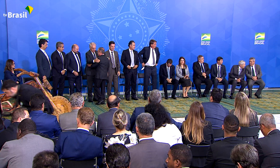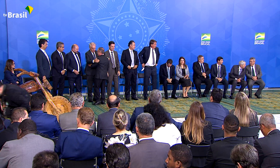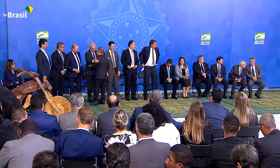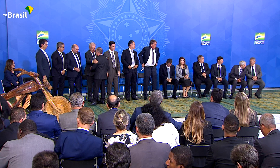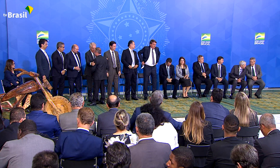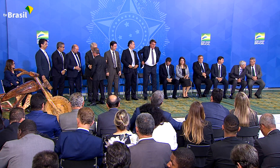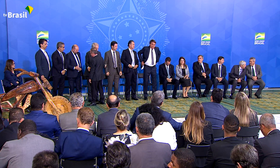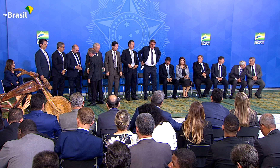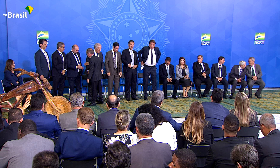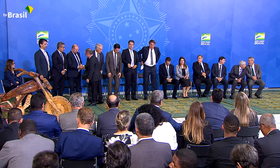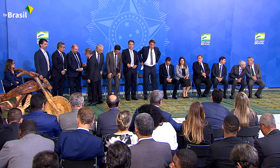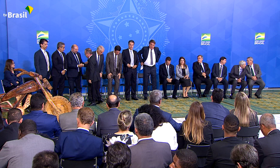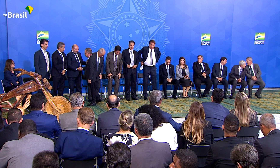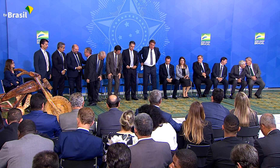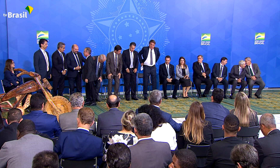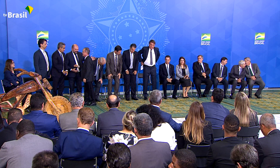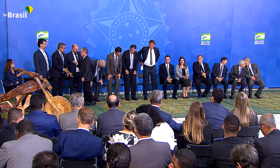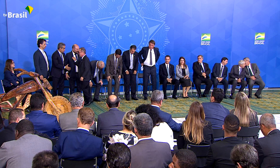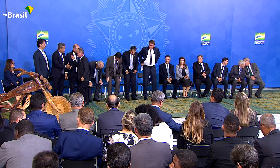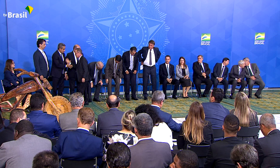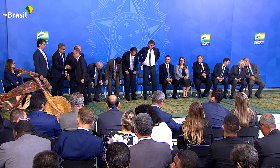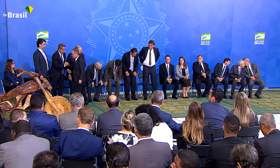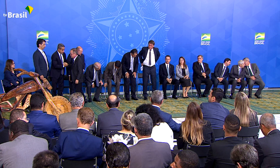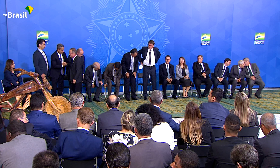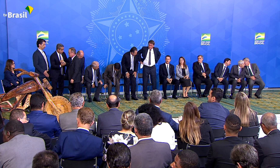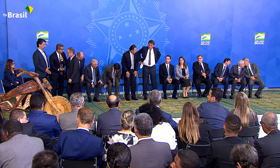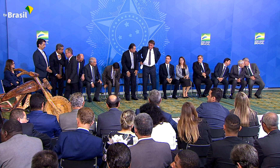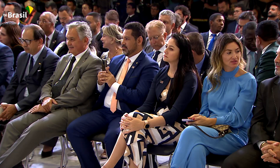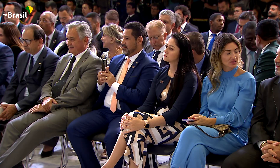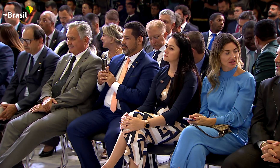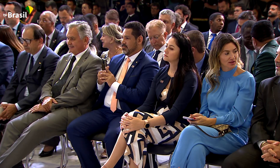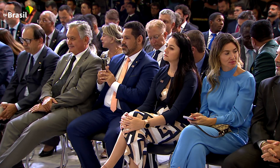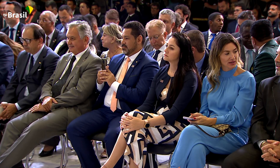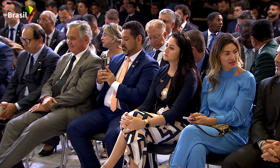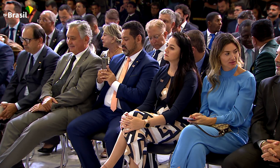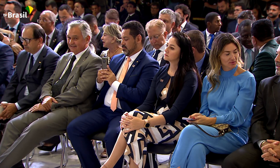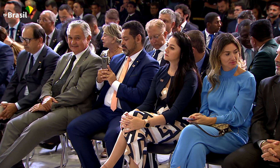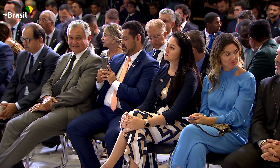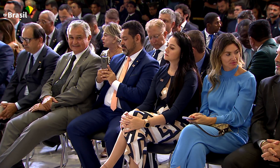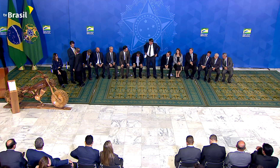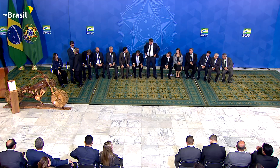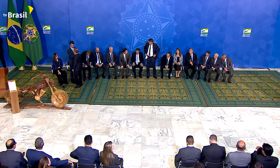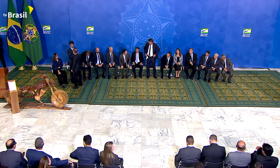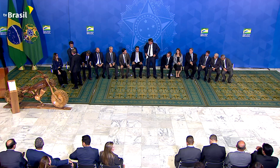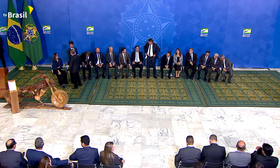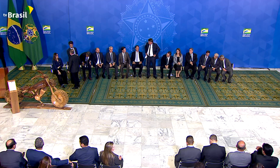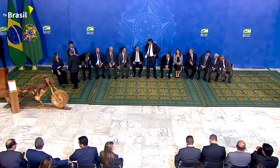E aí E aí